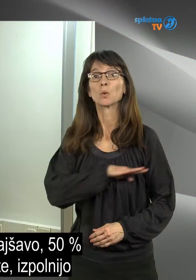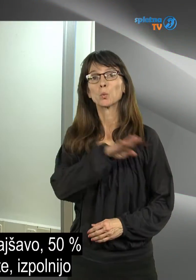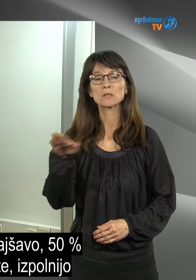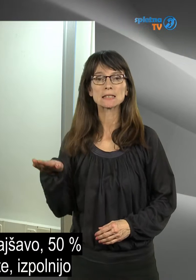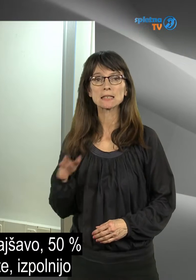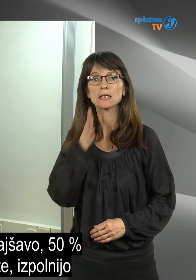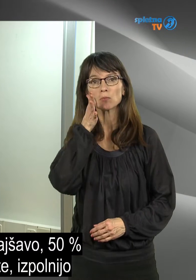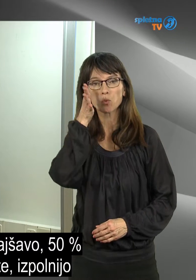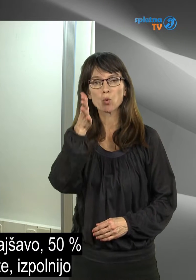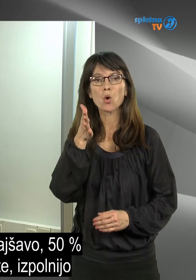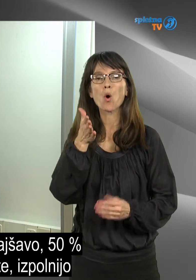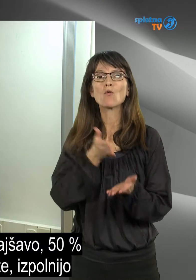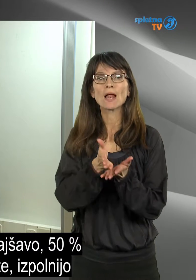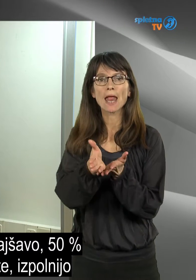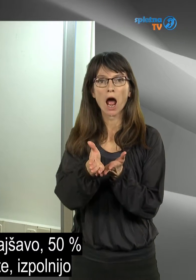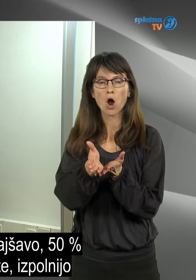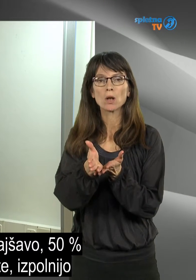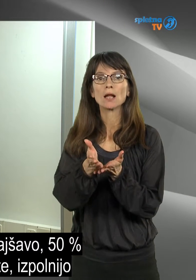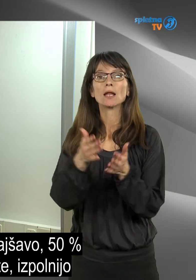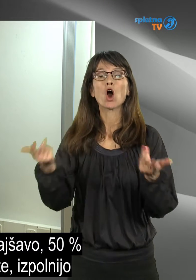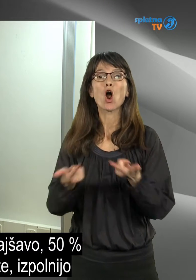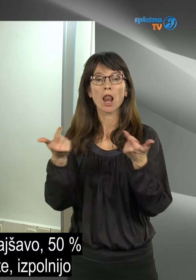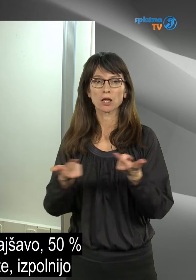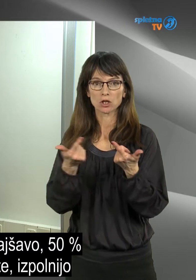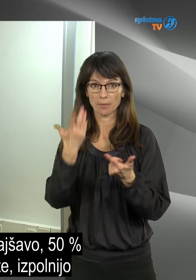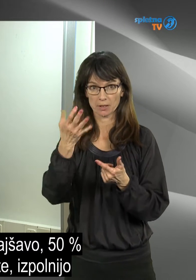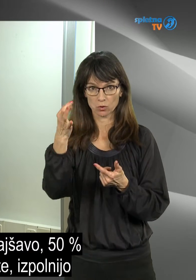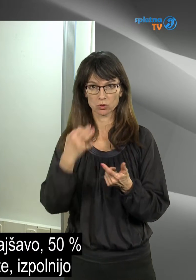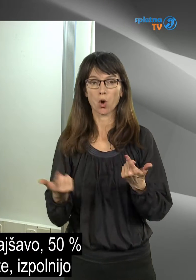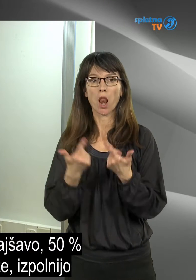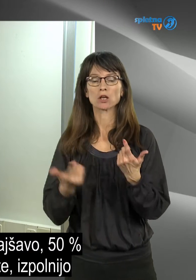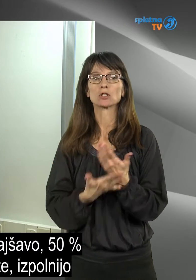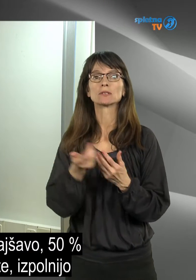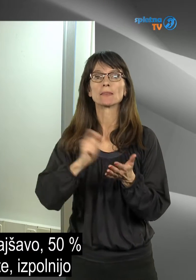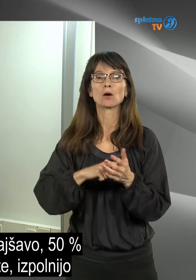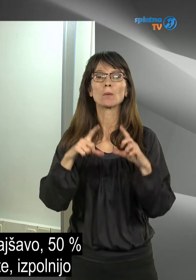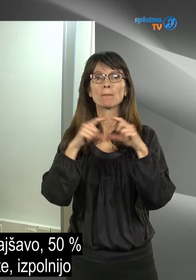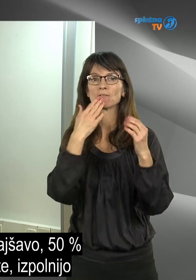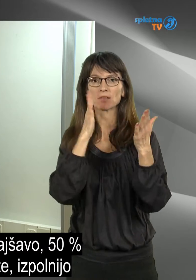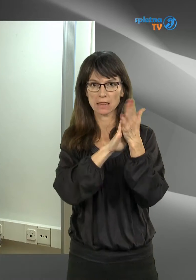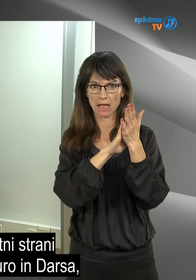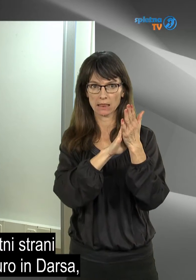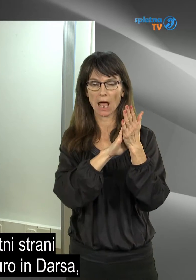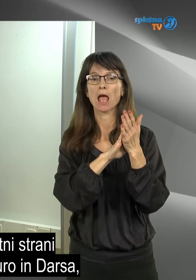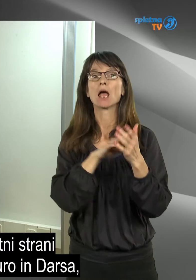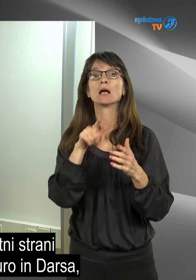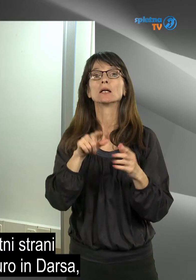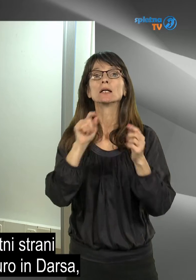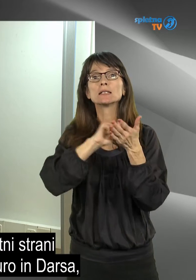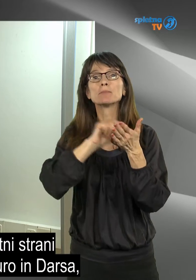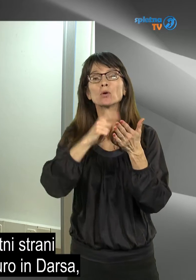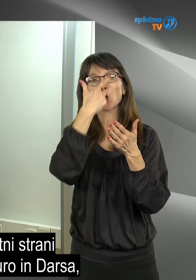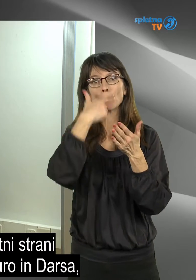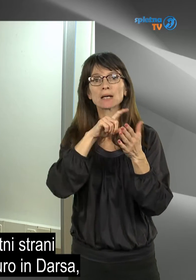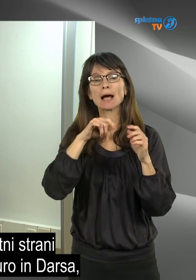Vsi, ki bodo uveljavljali olajšavo, 50% olajšavo za nakup vinjete, izpolnijo obrazec, ki je na